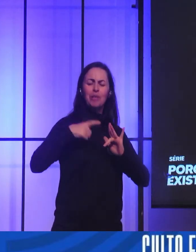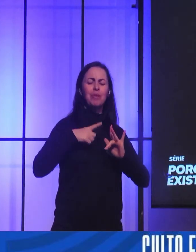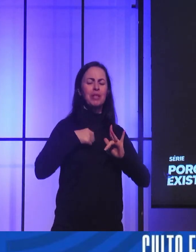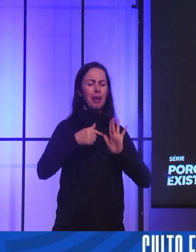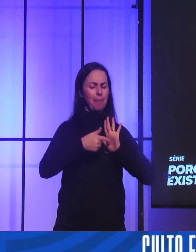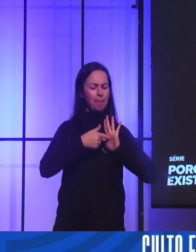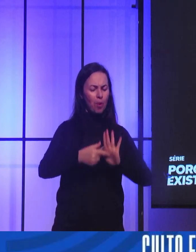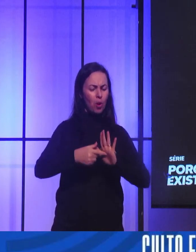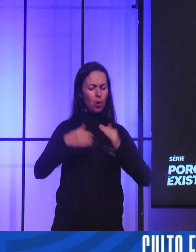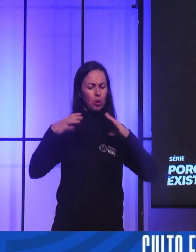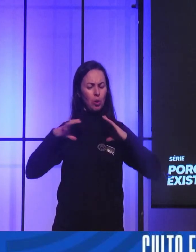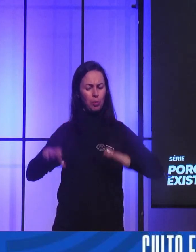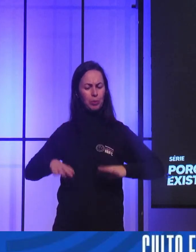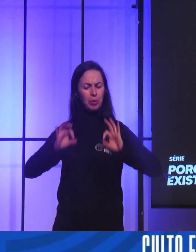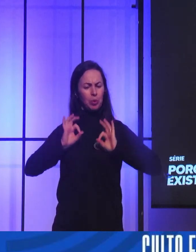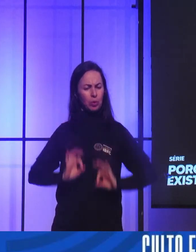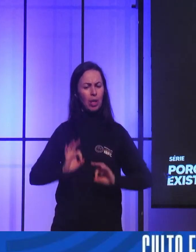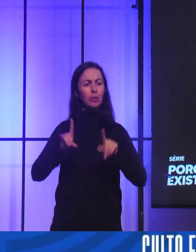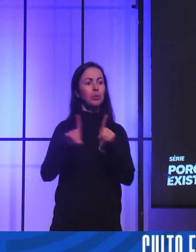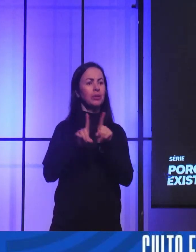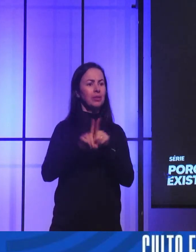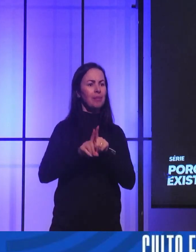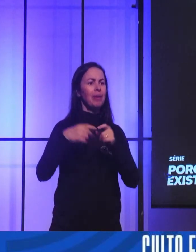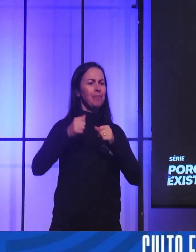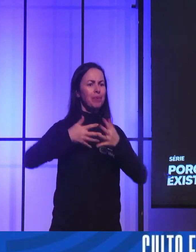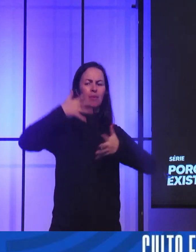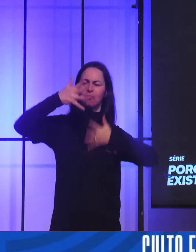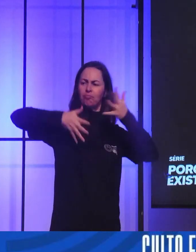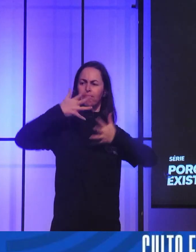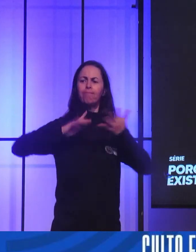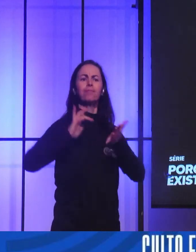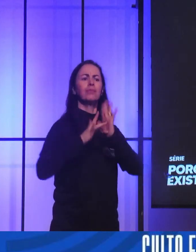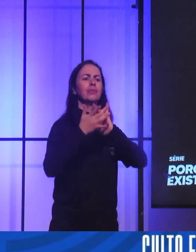mas precisa abrir a sua boca e falar de Jesus.